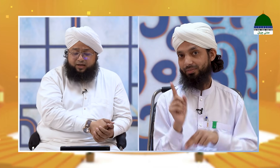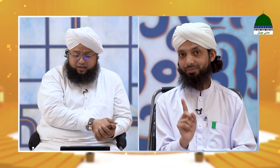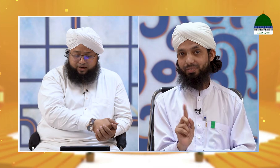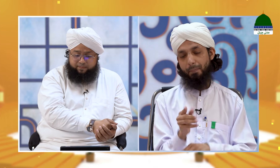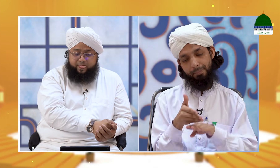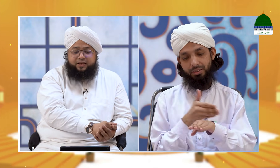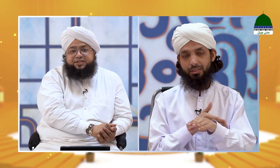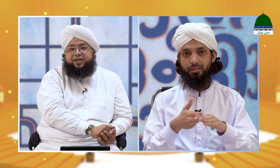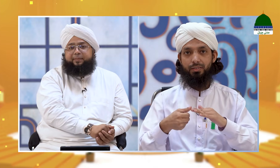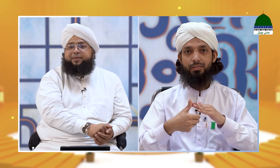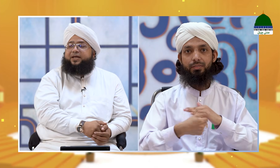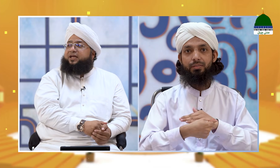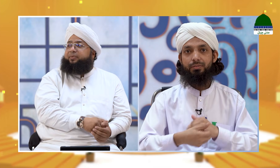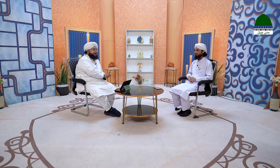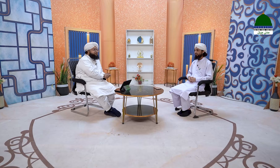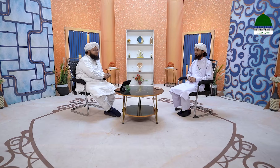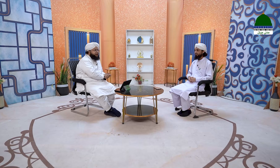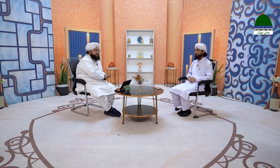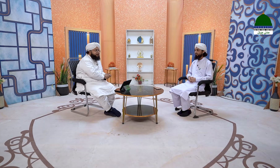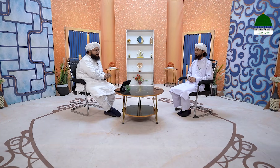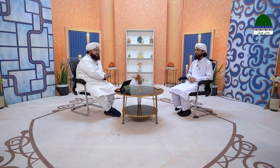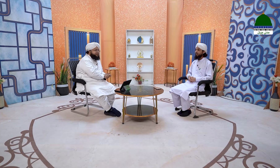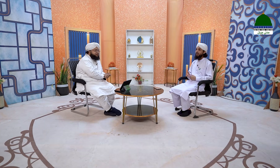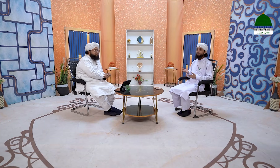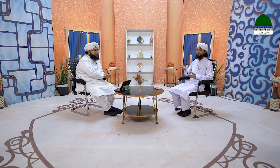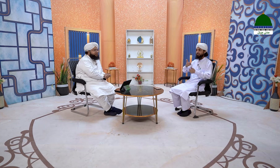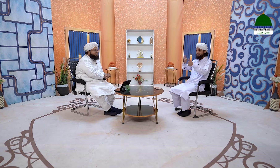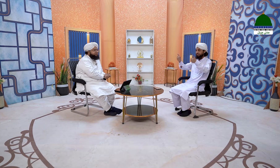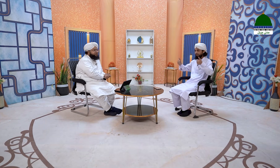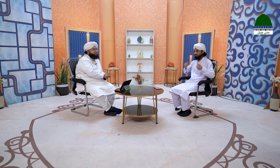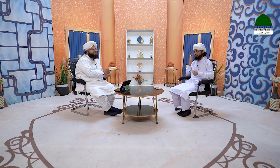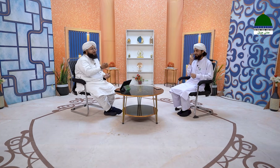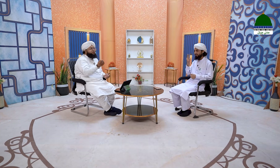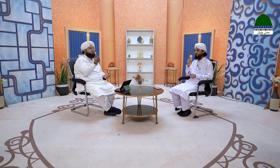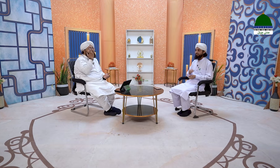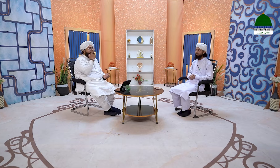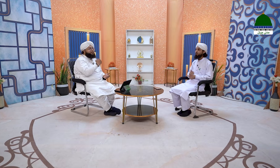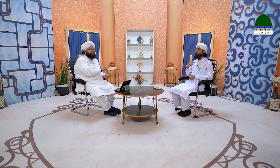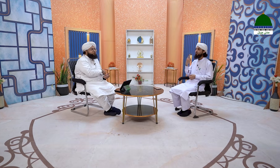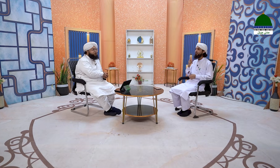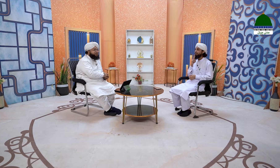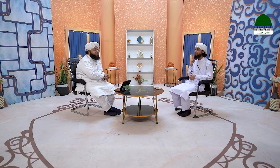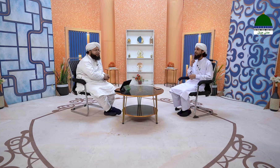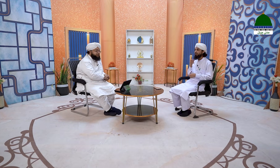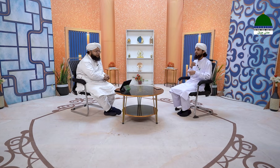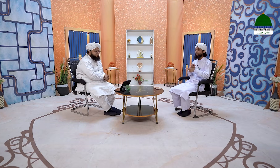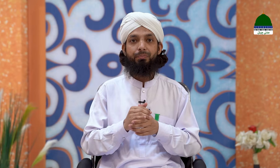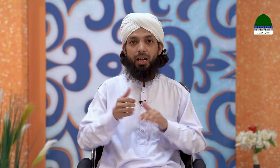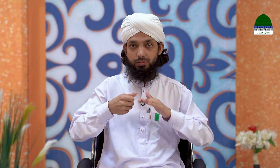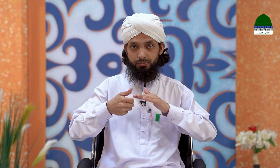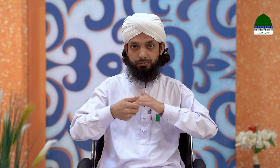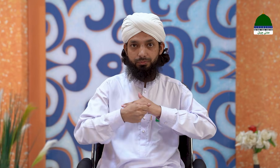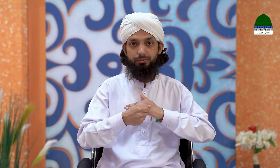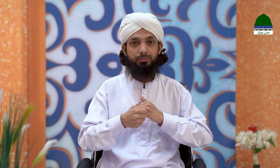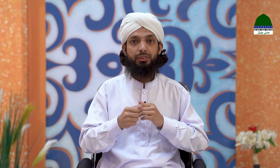انتظار نہ کریں۔ جی ہمارے پاس یہاں پر حاضرین ہیں، آئیے ان کی طرف بڑھتے ہیں کہ ہم اس میں سے وہ کون سی بات ہمیں سنانا چاہیں گے۔